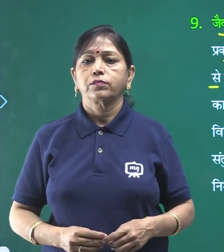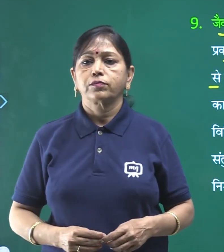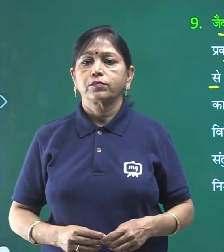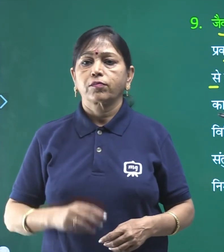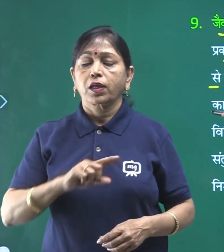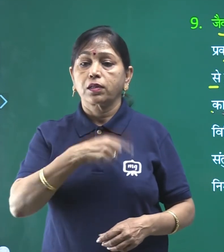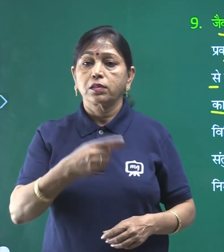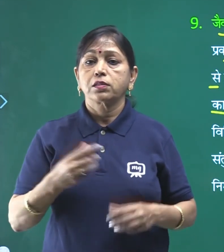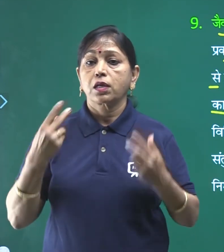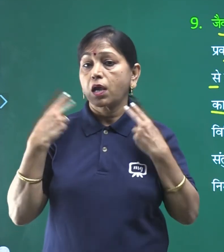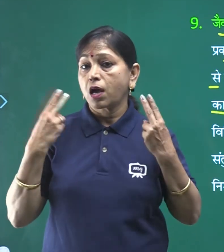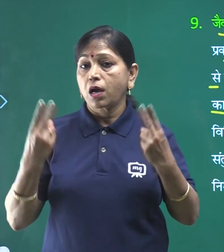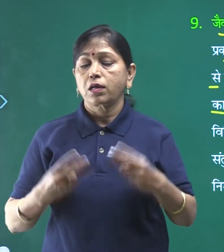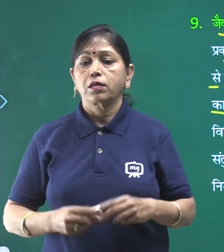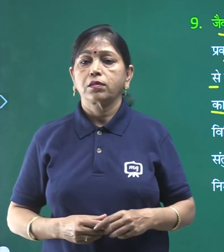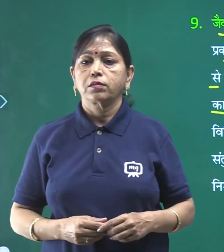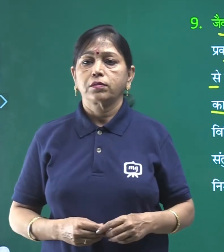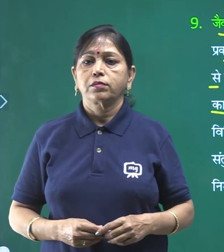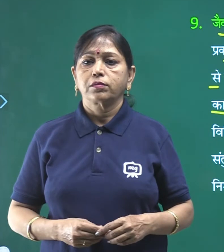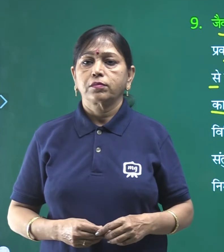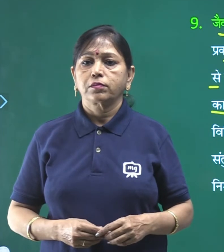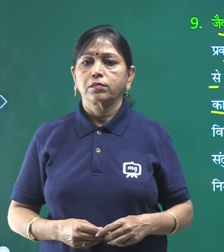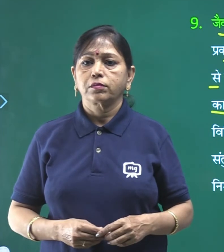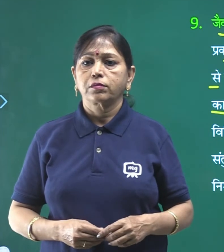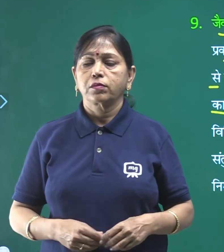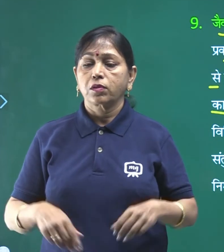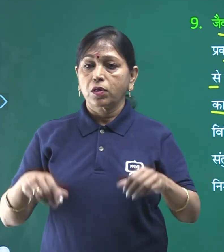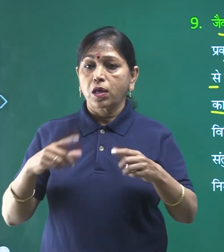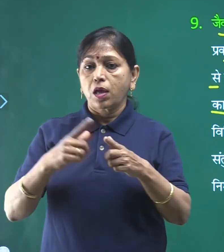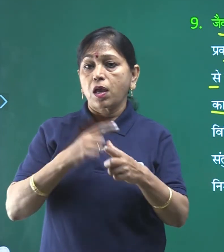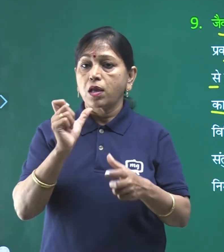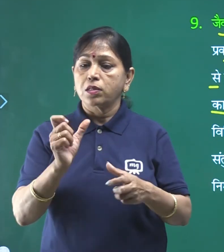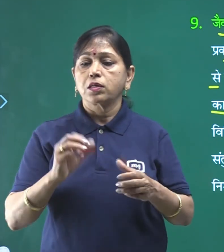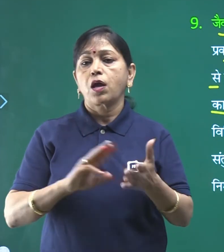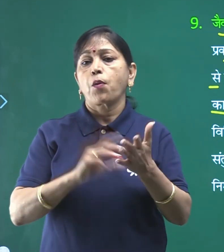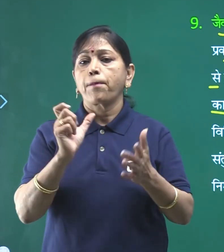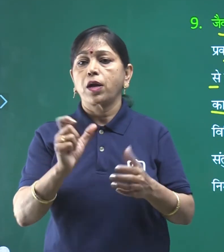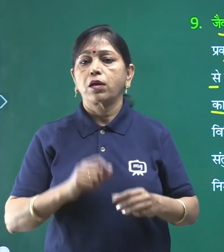है जिसके कारण जो मॉडल जैव मंडल है